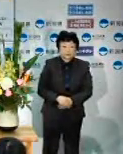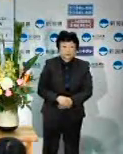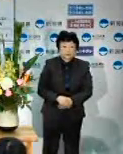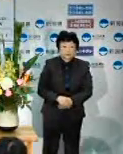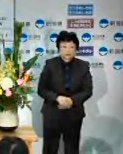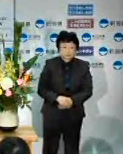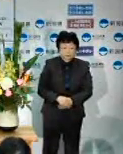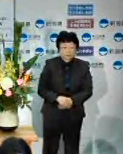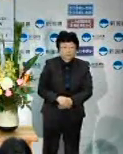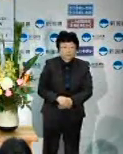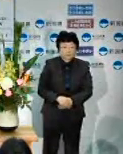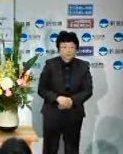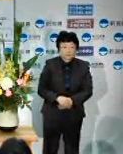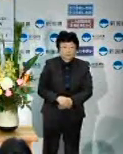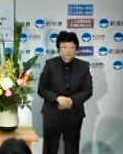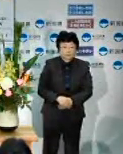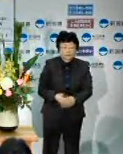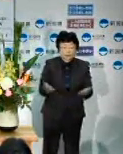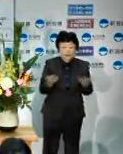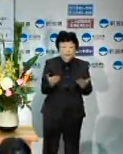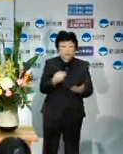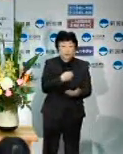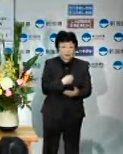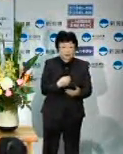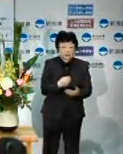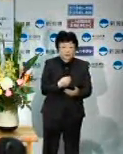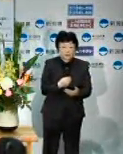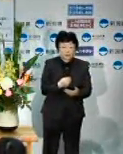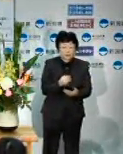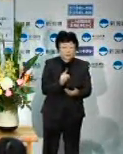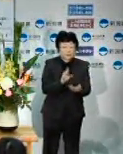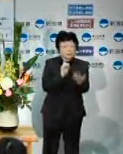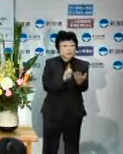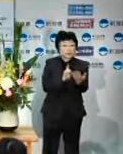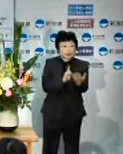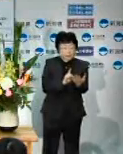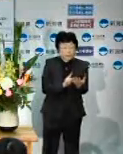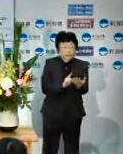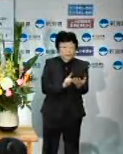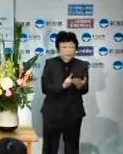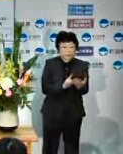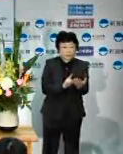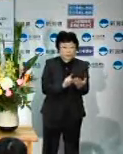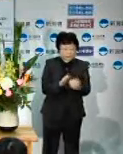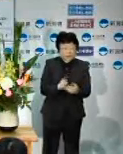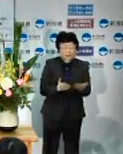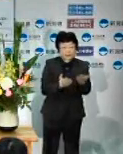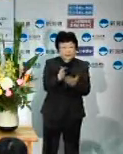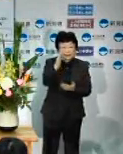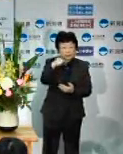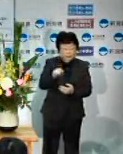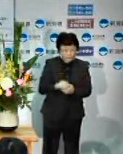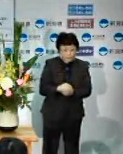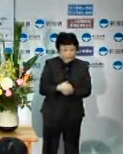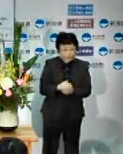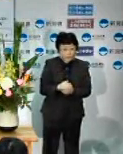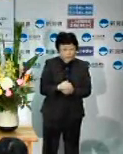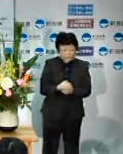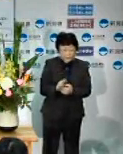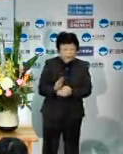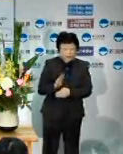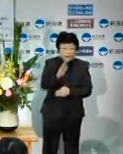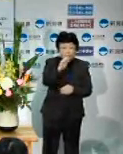ほどお話にありましたけれども、先ほどの職員向けのご挨拶の中で、大きくこれからの新潟を発展させる取り組み3つ3点挙げられま